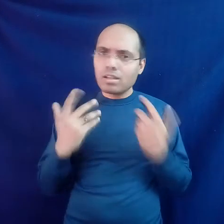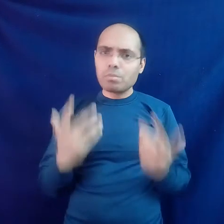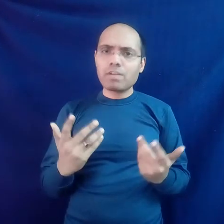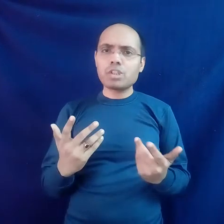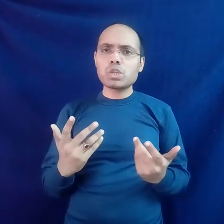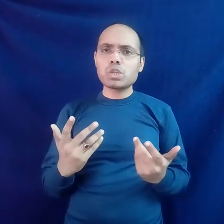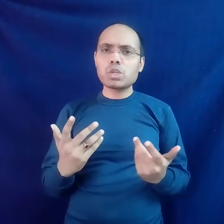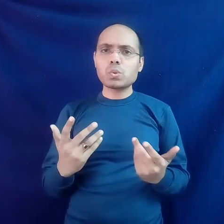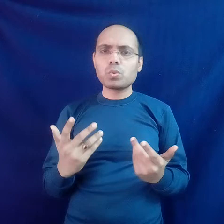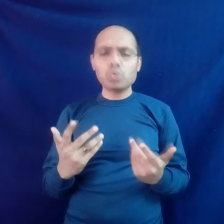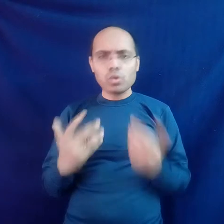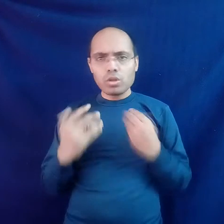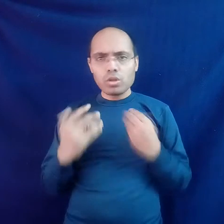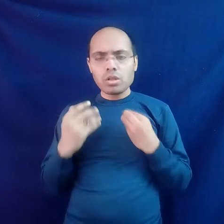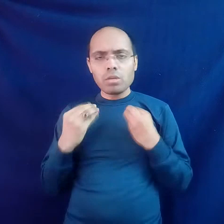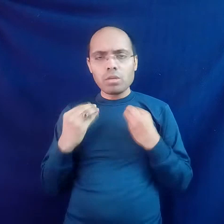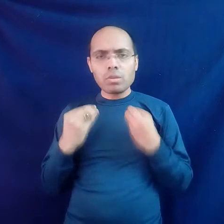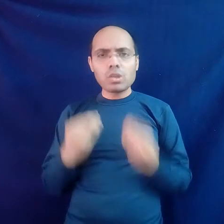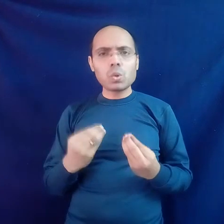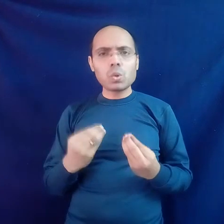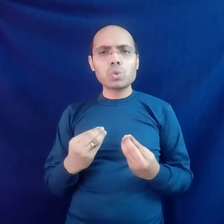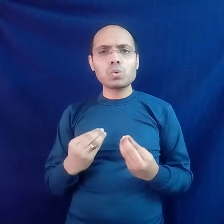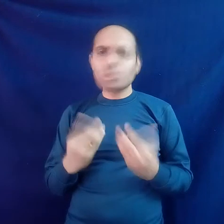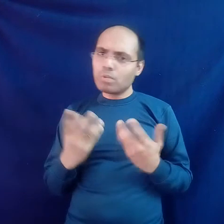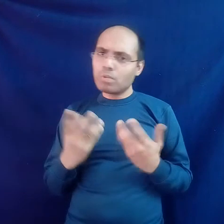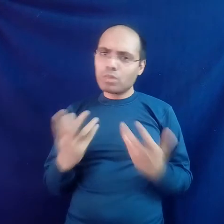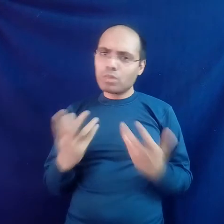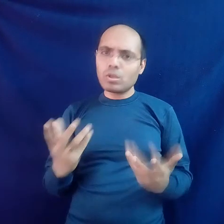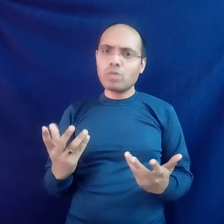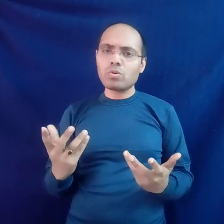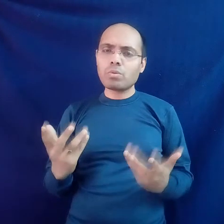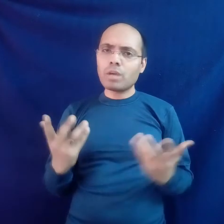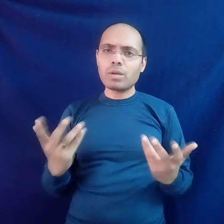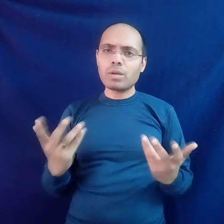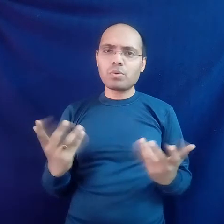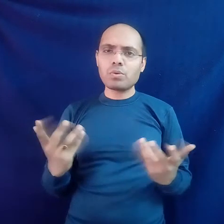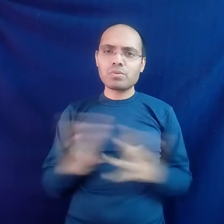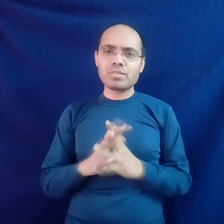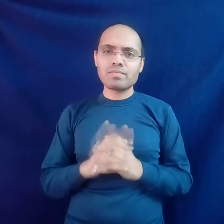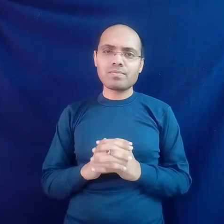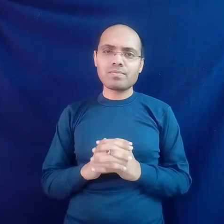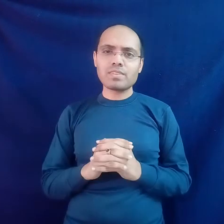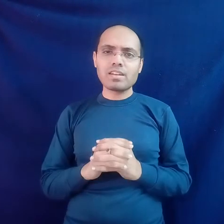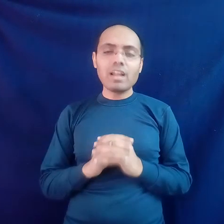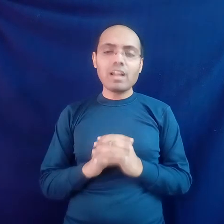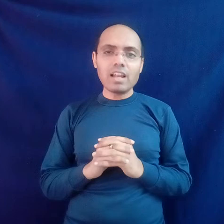मैं राजेश हूँ, मैं संतोष हूँ, मैं सुनील हूँ, मैं अभय हूँ।